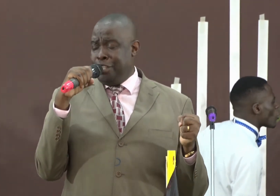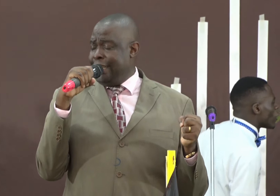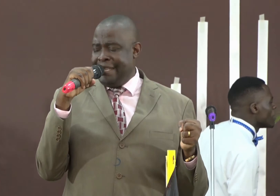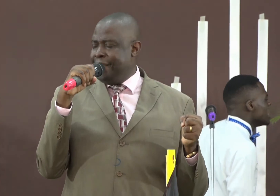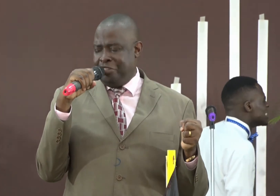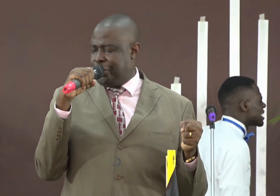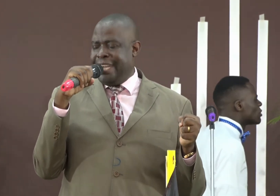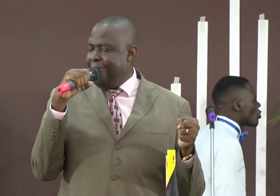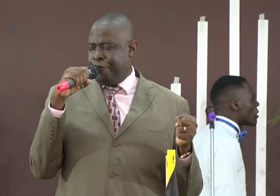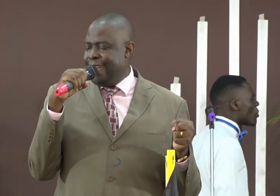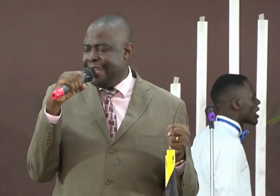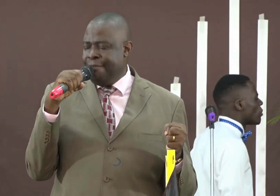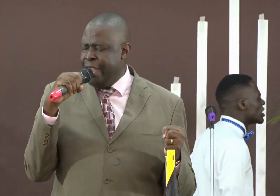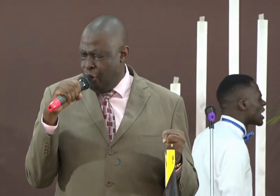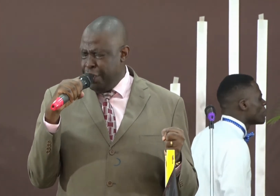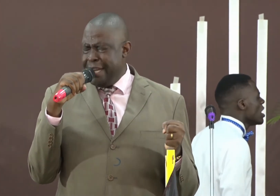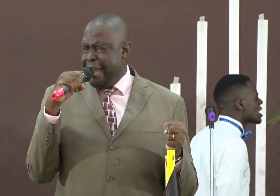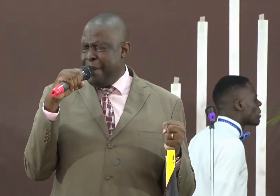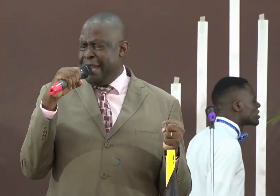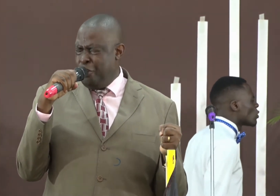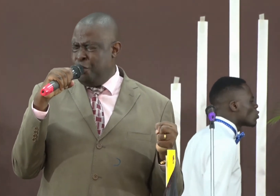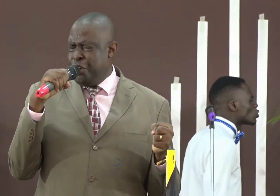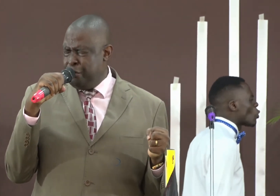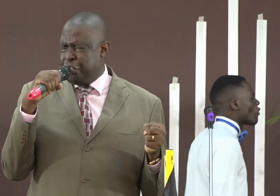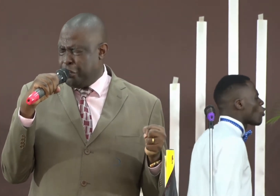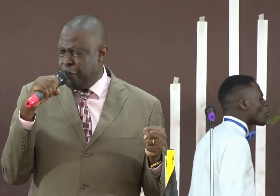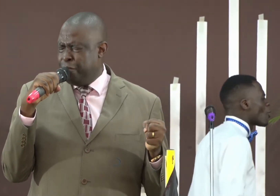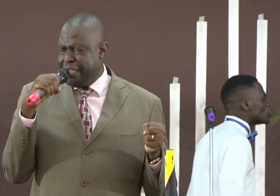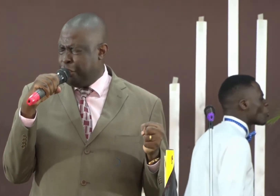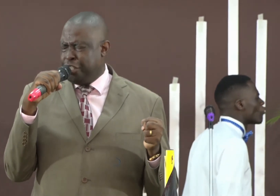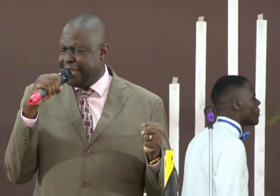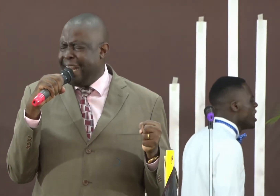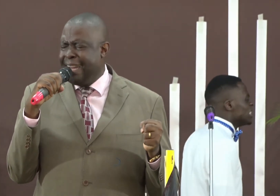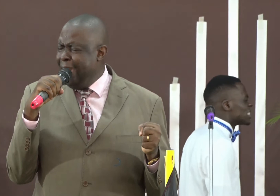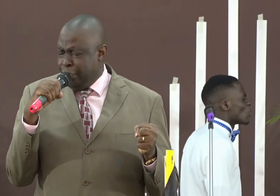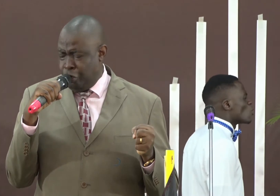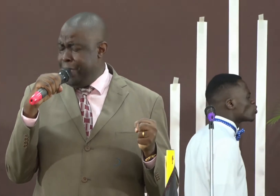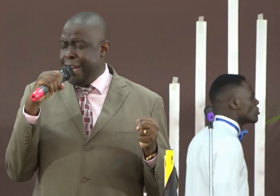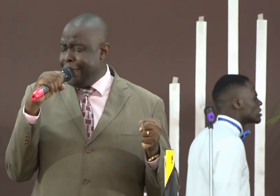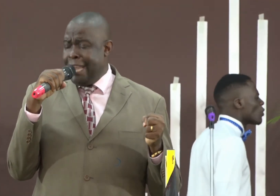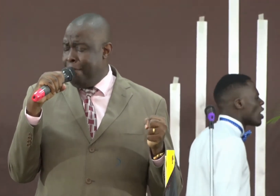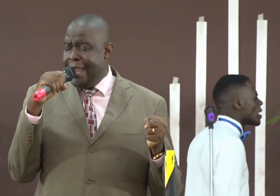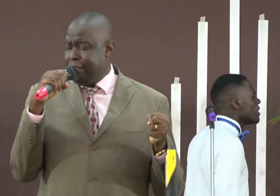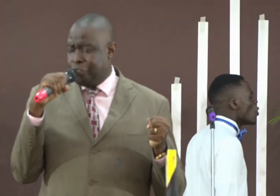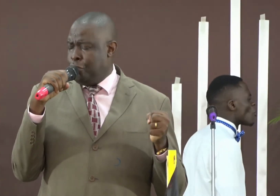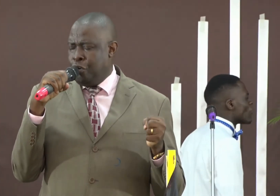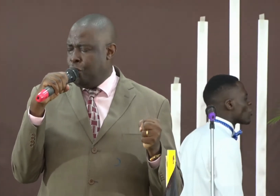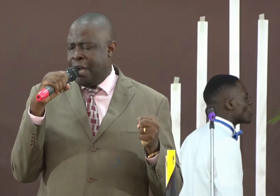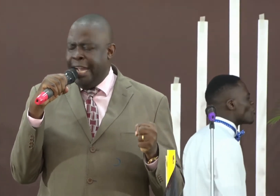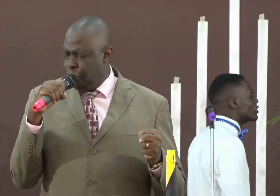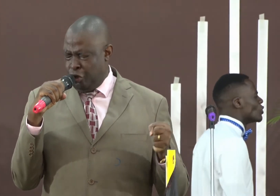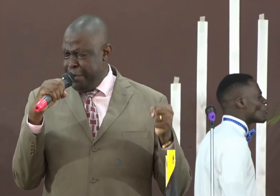seto kuzikira zense ape Oinamanyo moyo mtukubu bichusa Tubireta